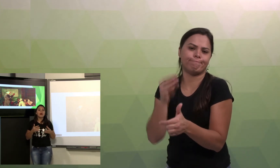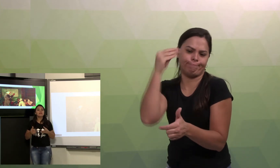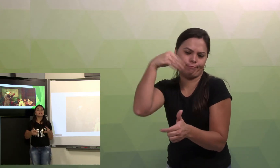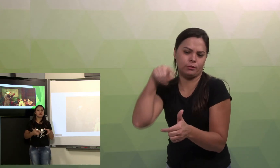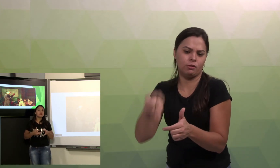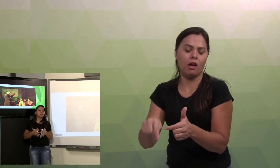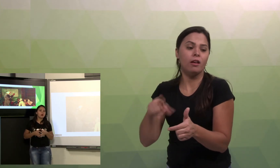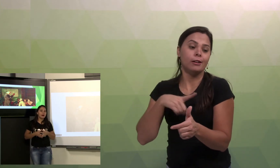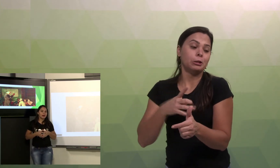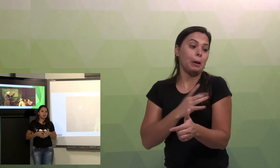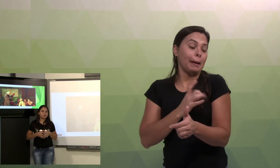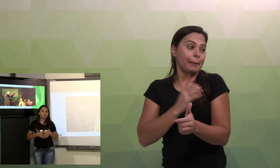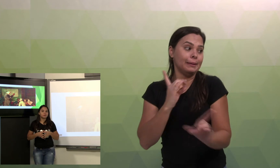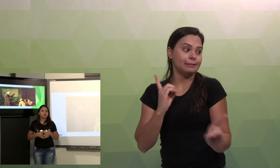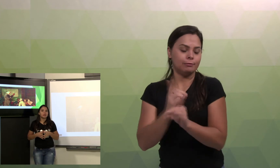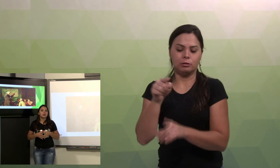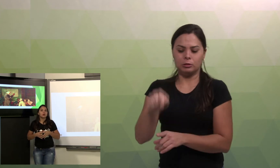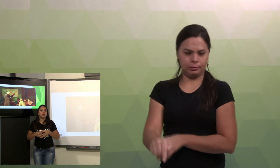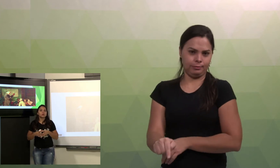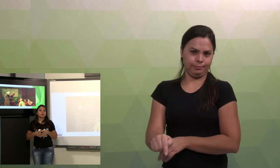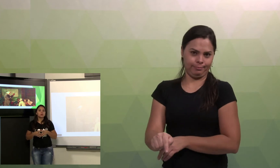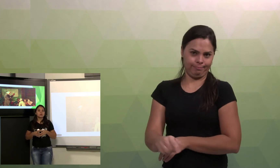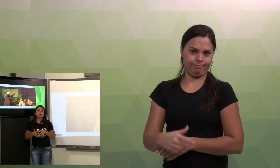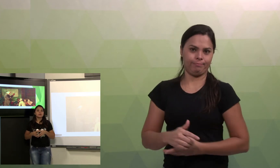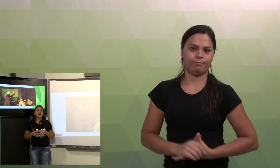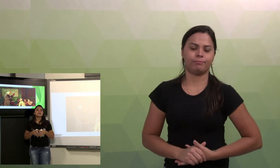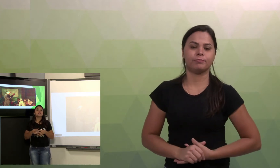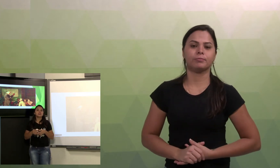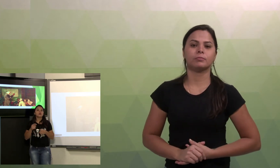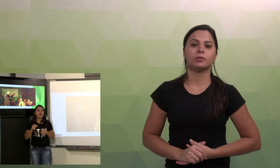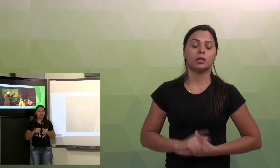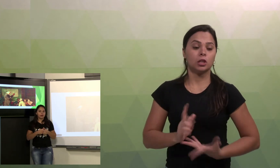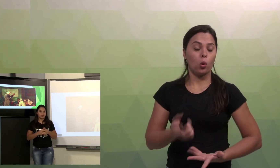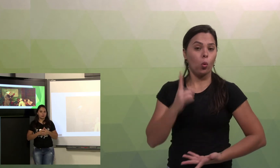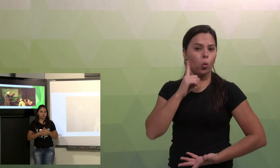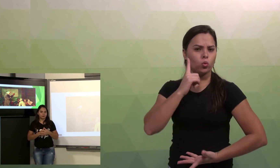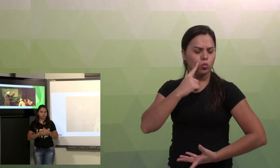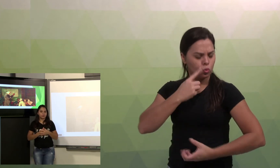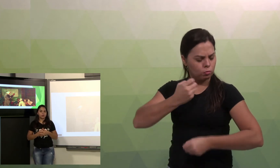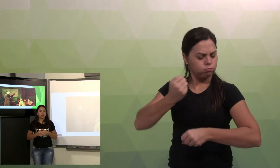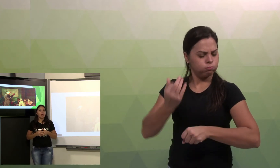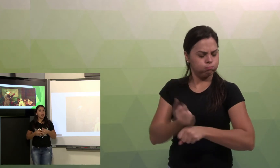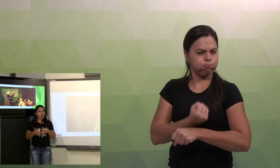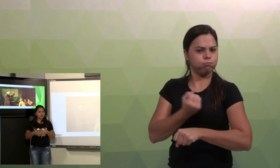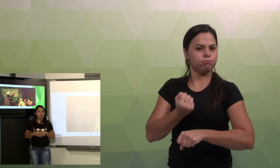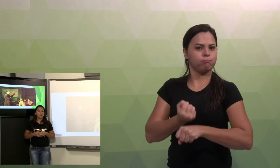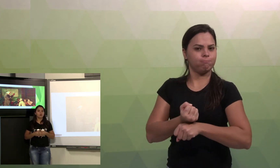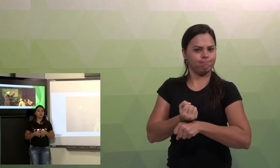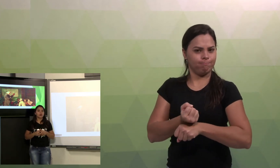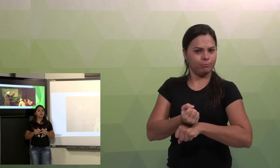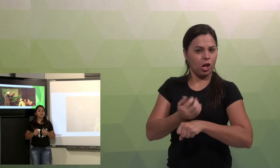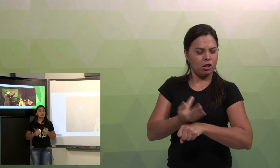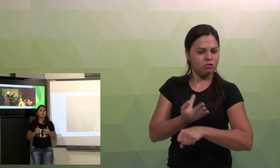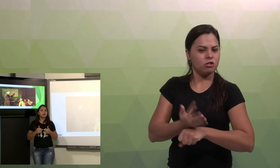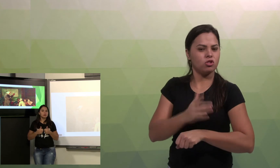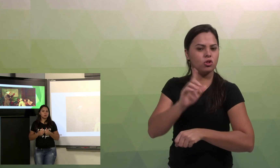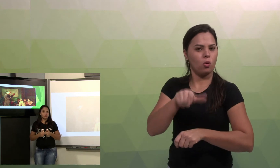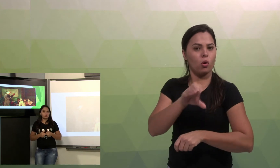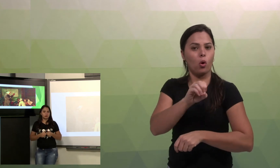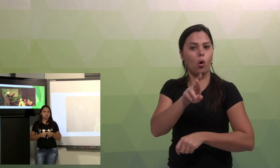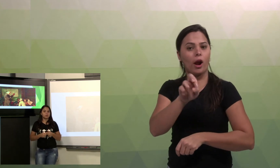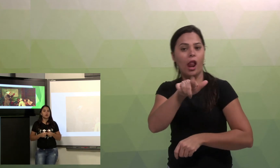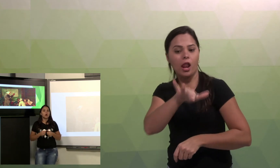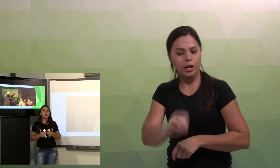também tinham medo de serem descobertos. Os surdos, eles resistiram ao oralismo. Ainda hoje, existem